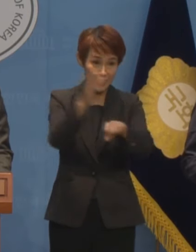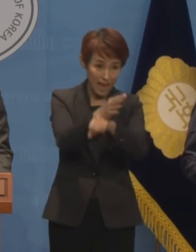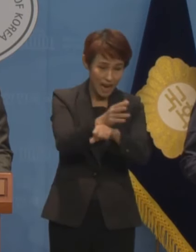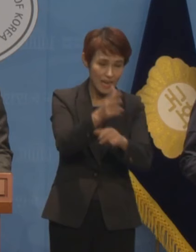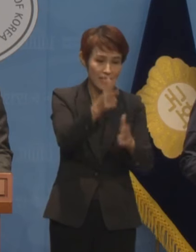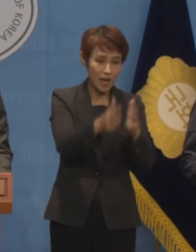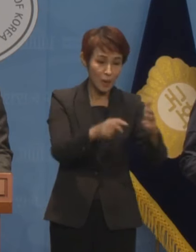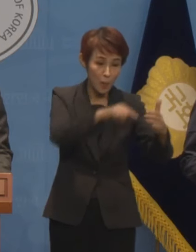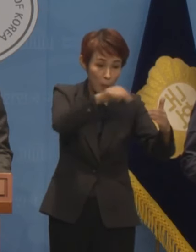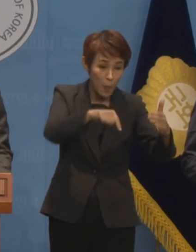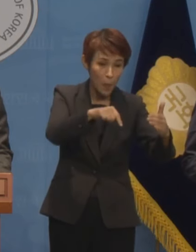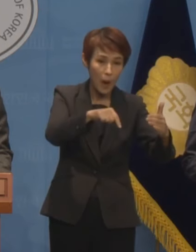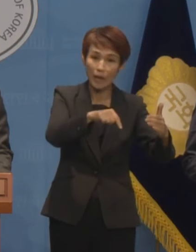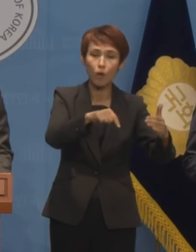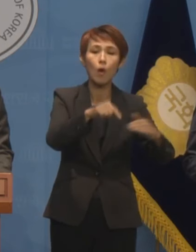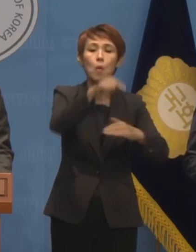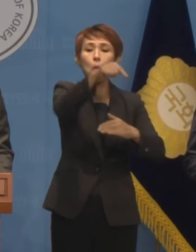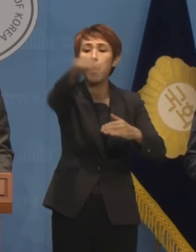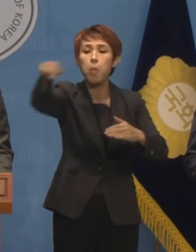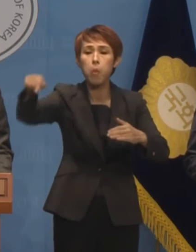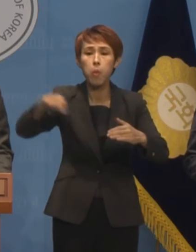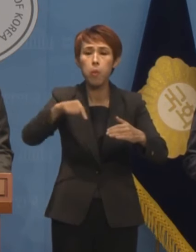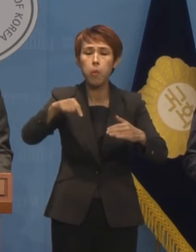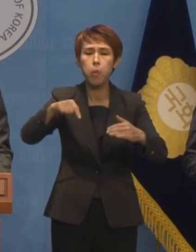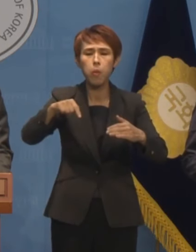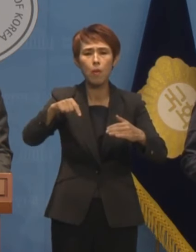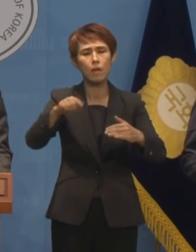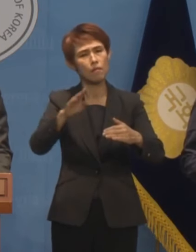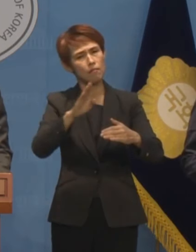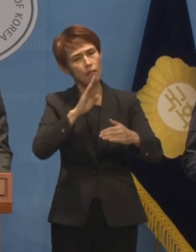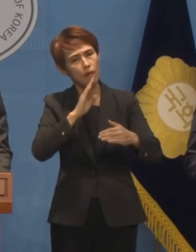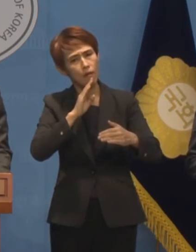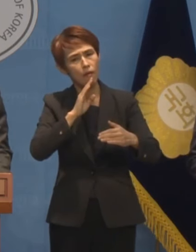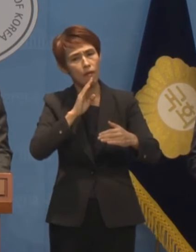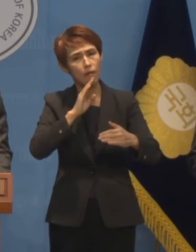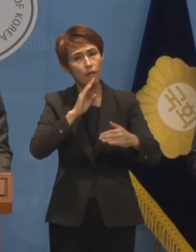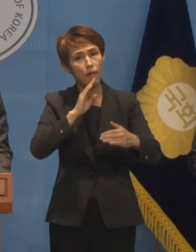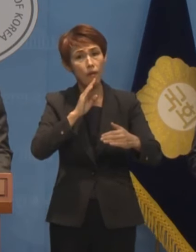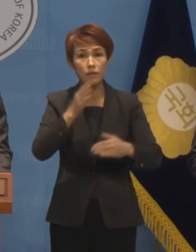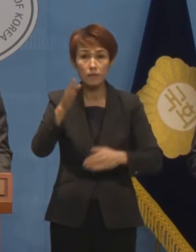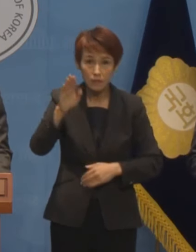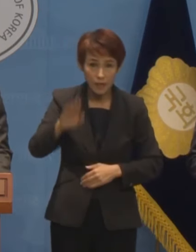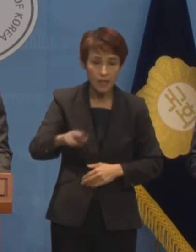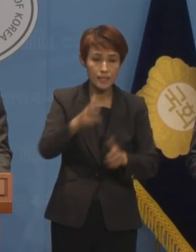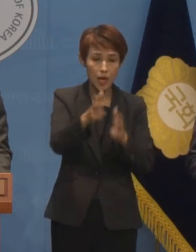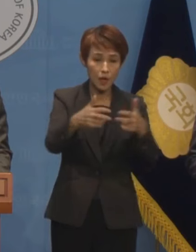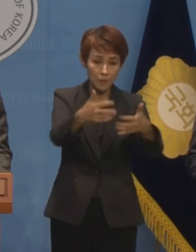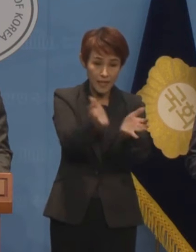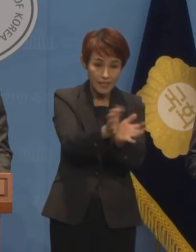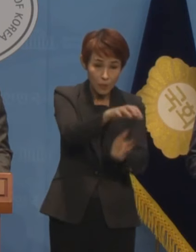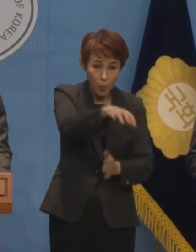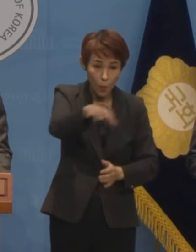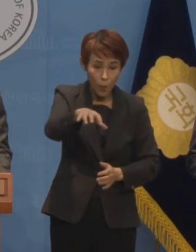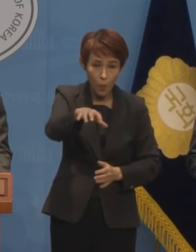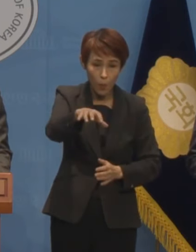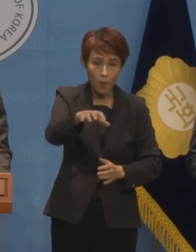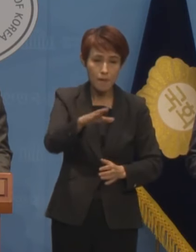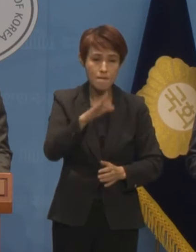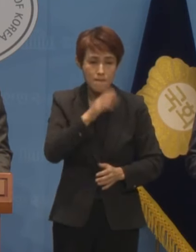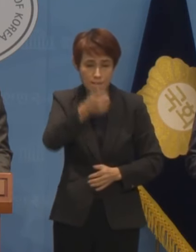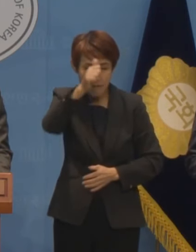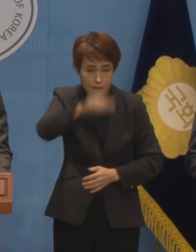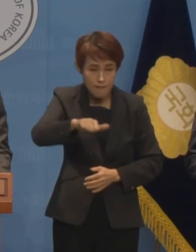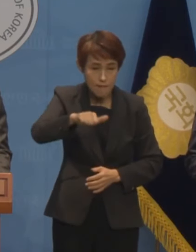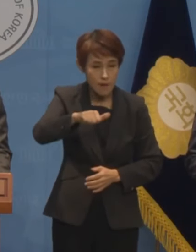산단 부지 인근 아니냐라는 의문이 있을 수도 있습니다. 하지만 산단 호재를 보기 위해선 산단 내 땅이